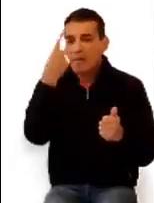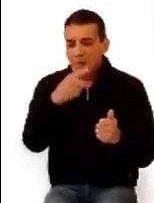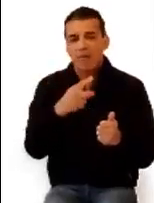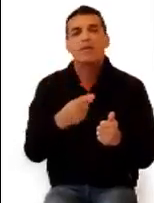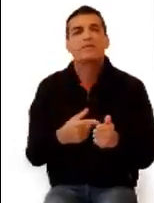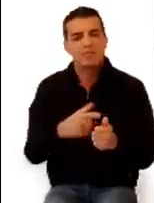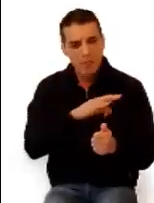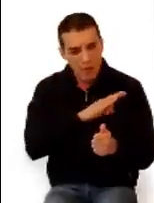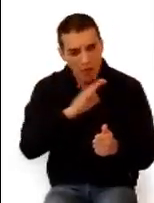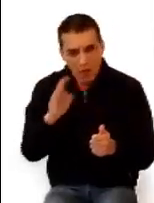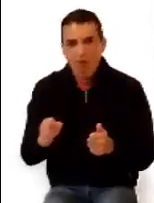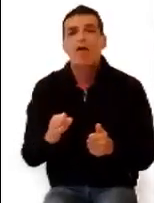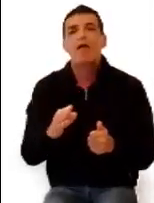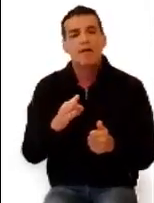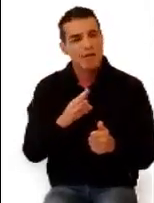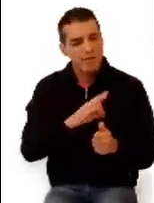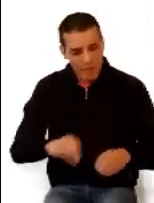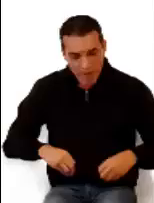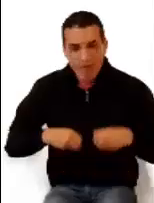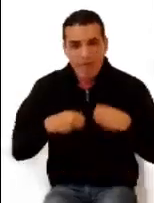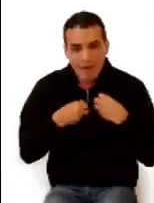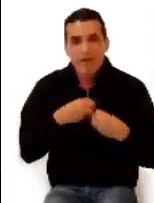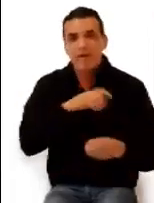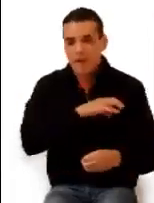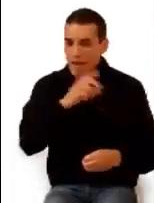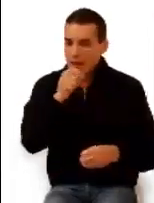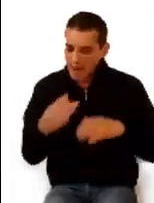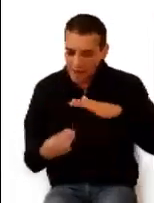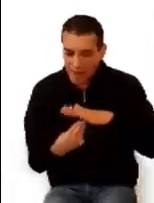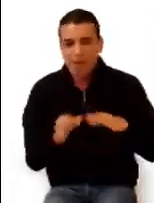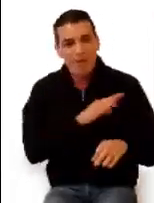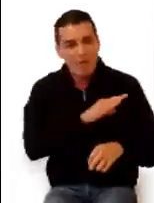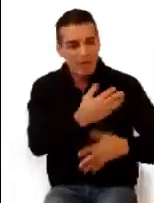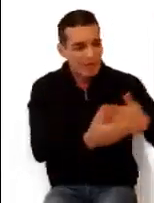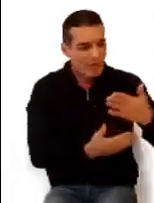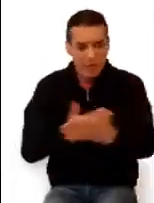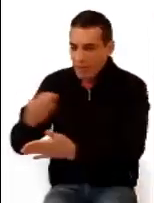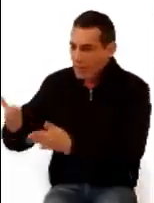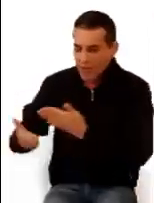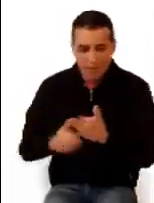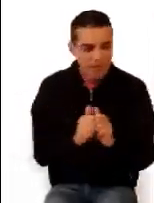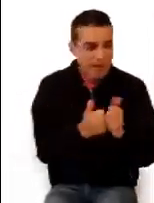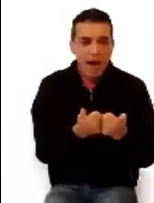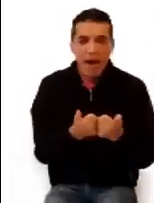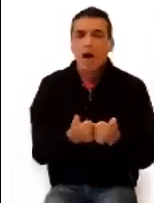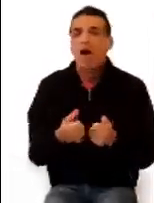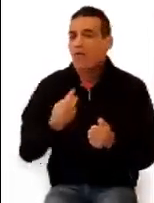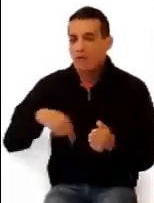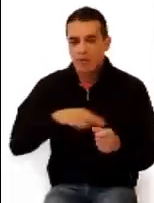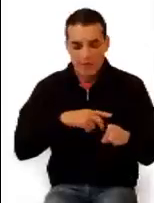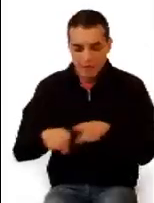y asumimos que compartiremos la mesa común con los hermanos. La base de nuestras